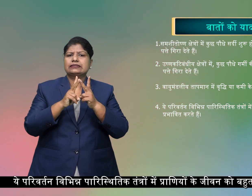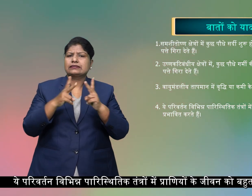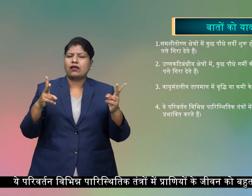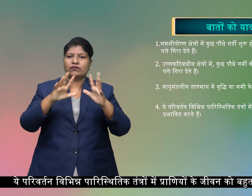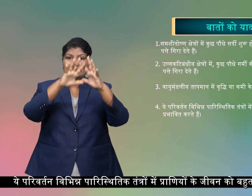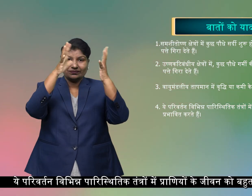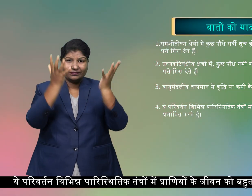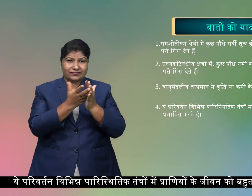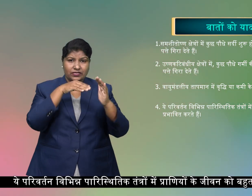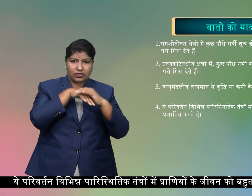प्रभावित करते हैं।